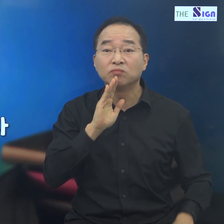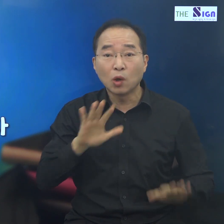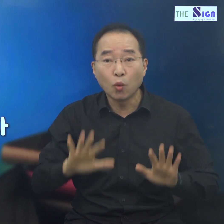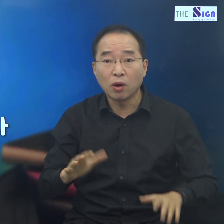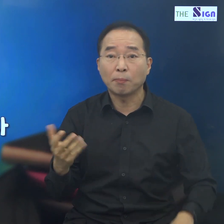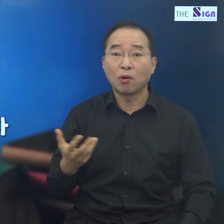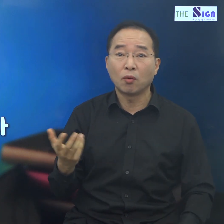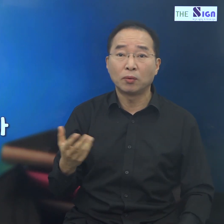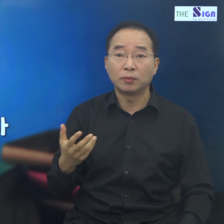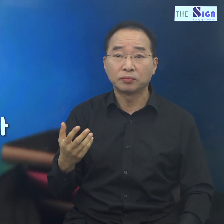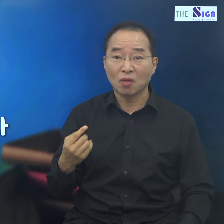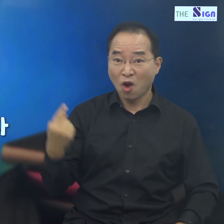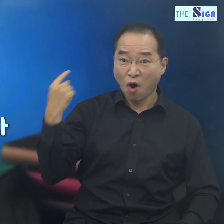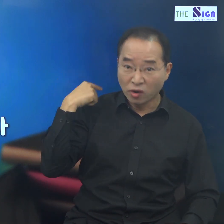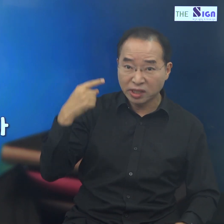오늘 어제